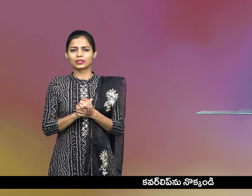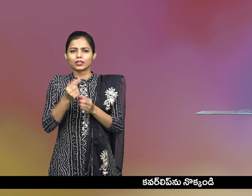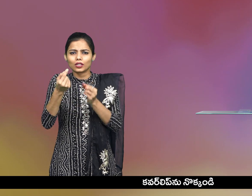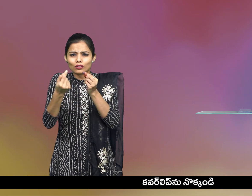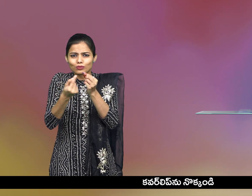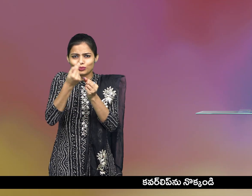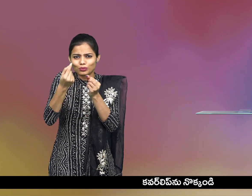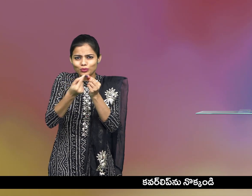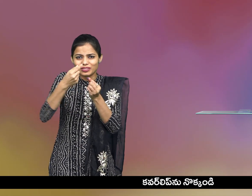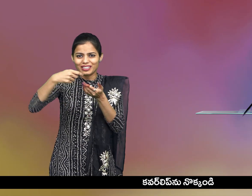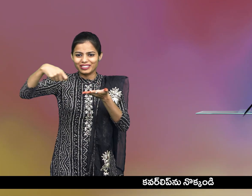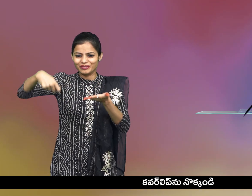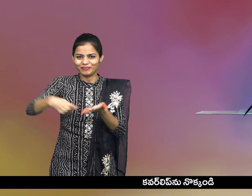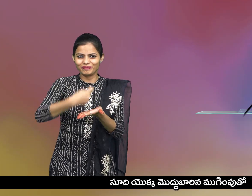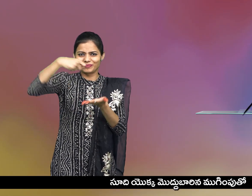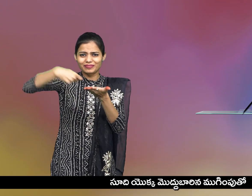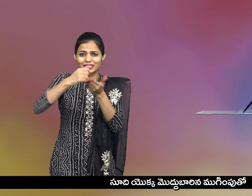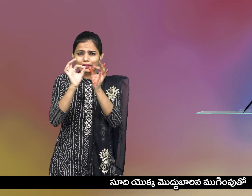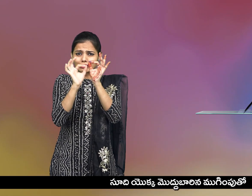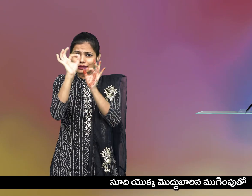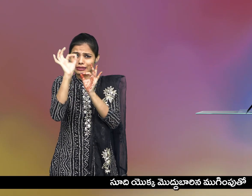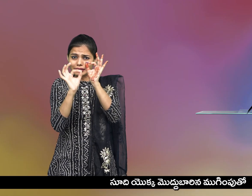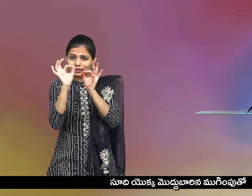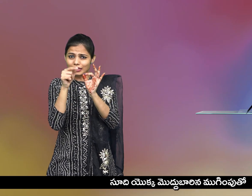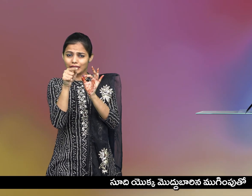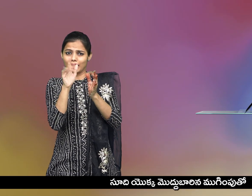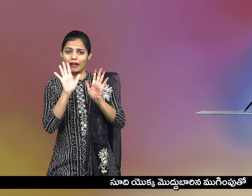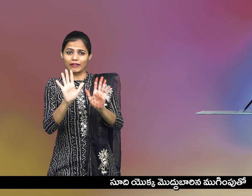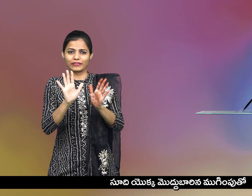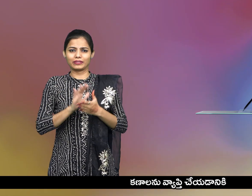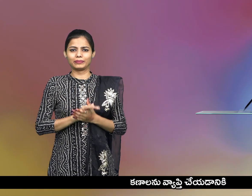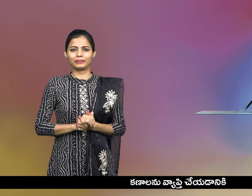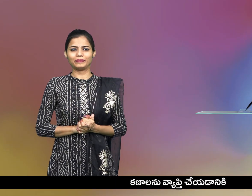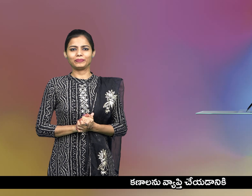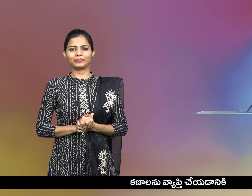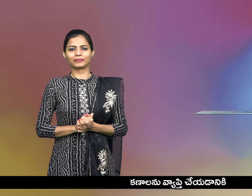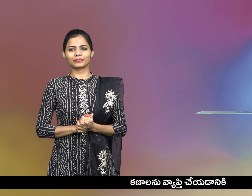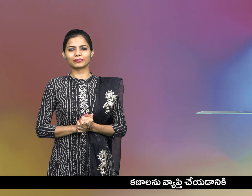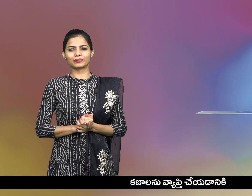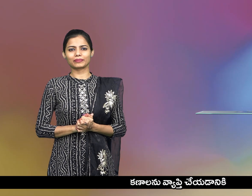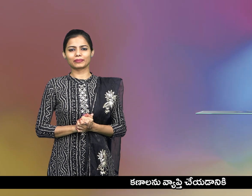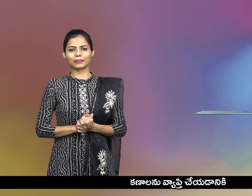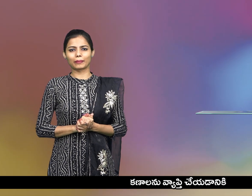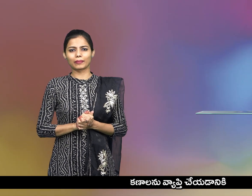కవర్ లిప్ను నొక్కండి. సూది యొక్క మొద్దుబారిన ముగింపుతో కణాలను వ్యాప్తి చేయడానికి